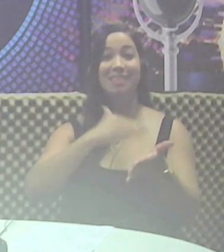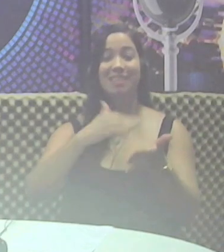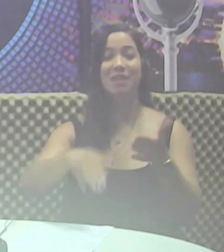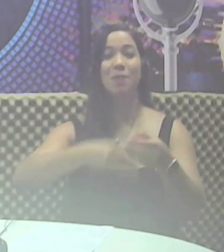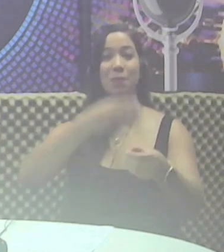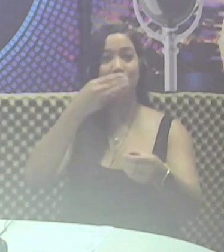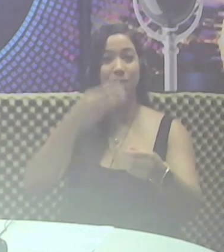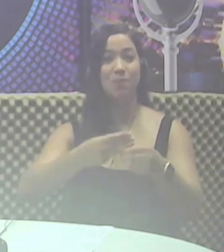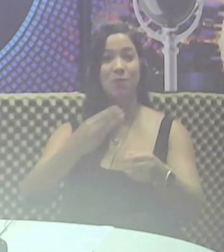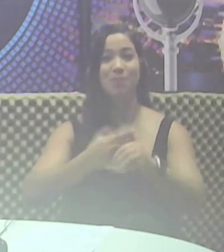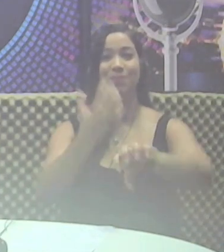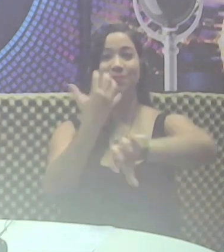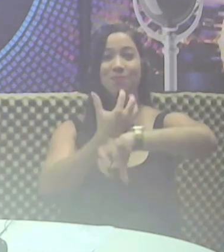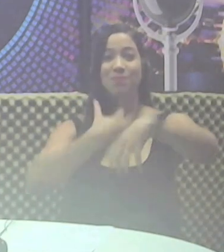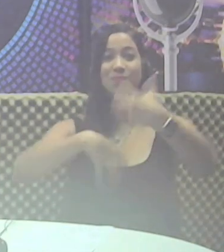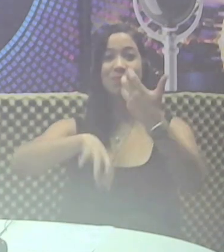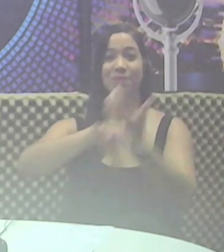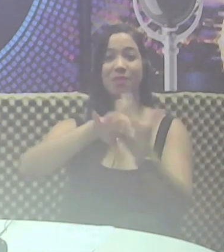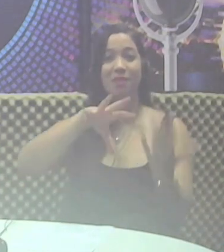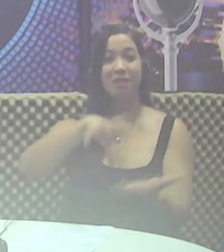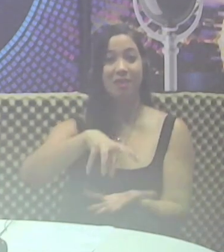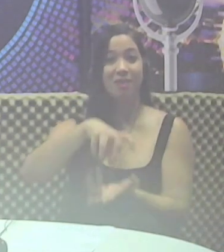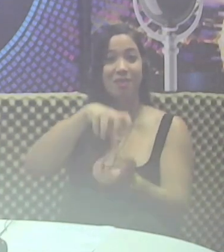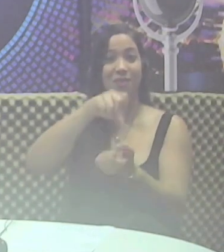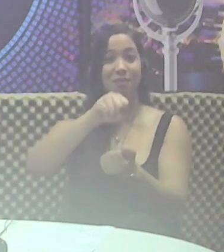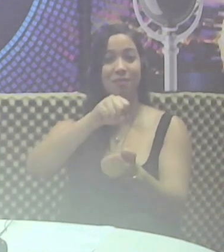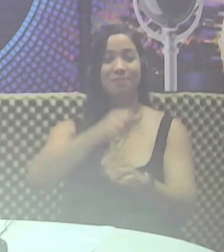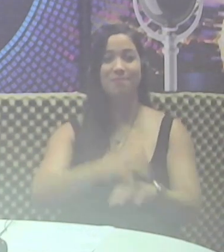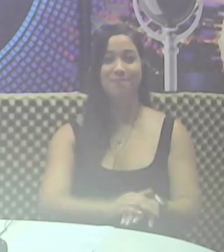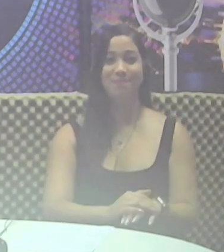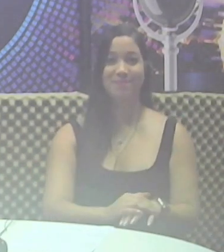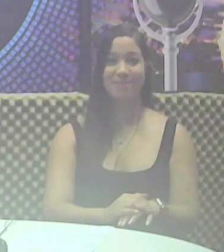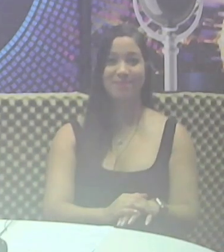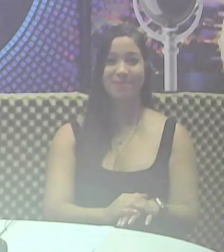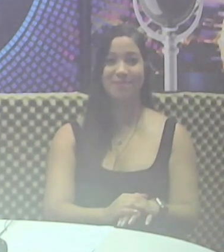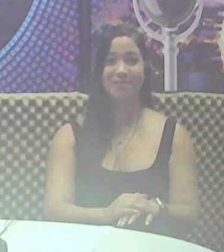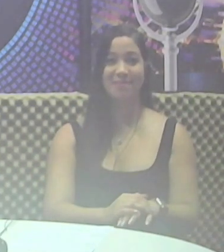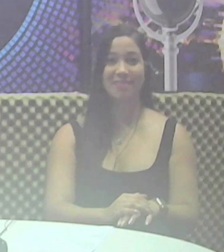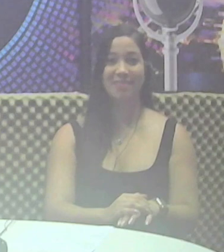Municipal de Meio Ambiente e Sustentabilidade.